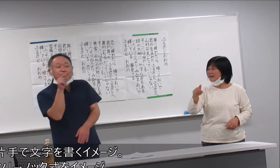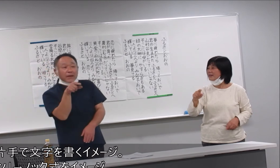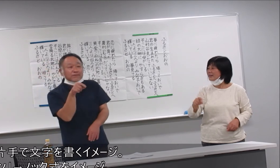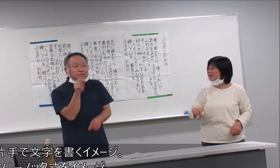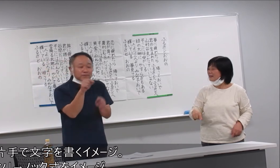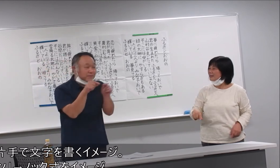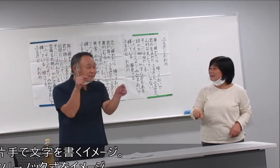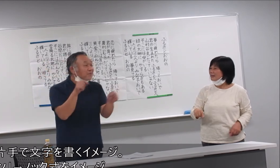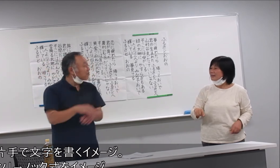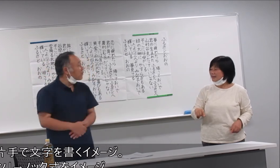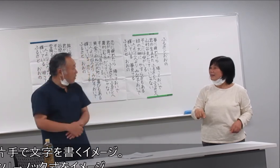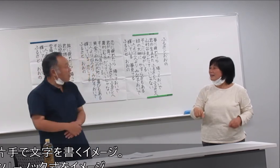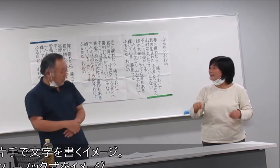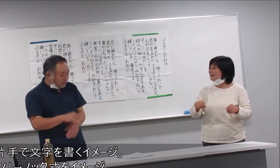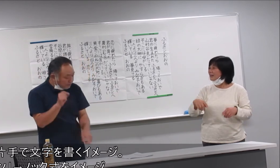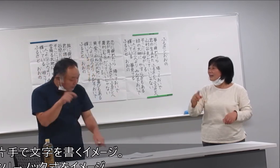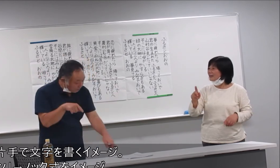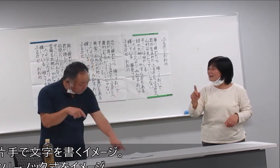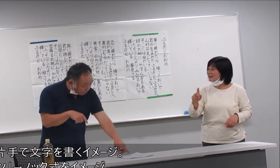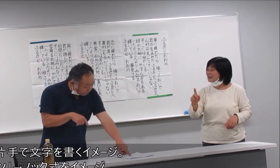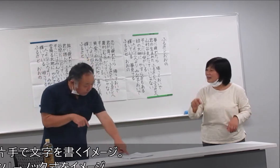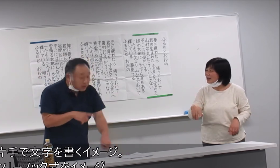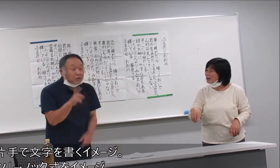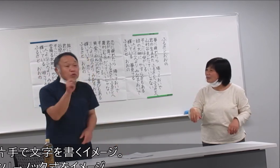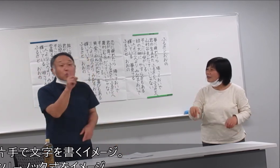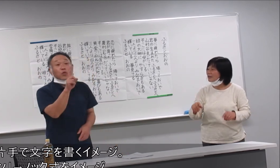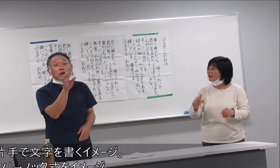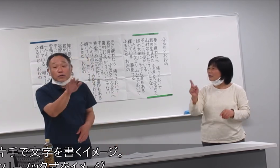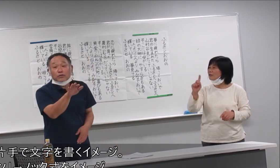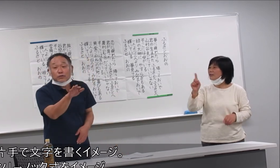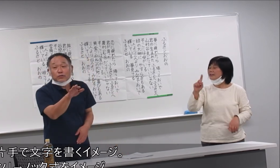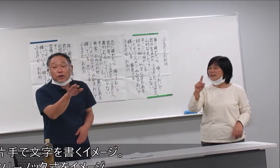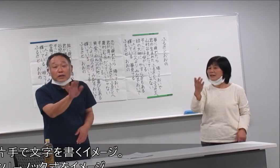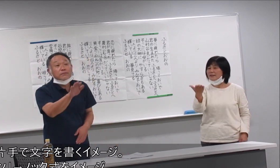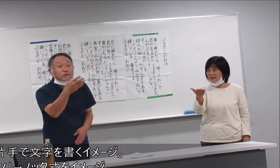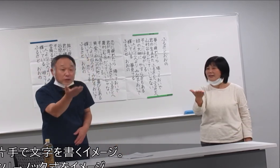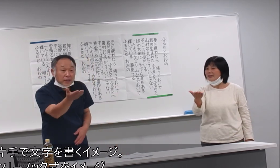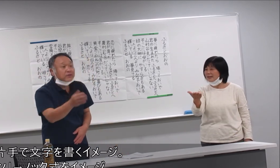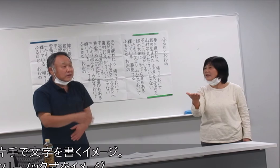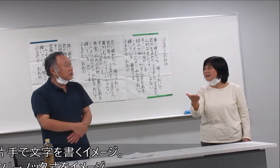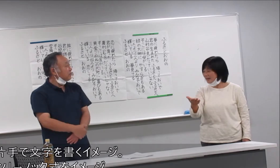ャチハタ、 どこですか？ どこですか？